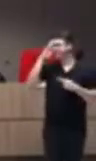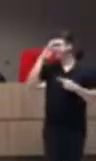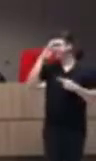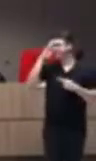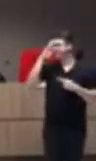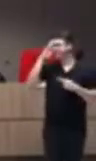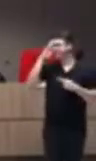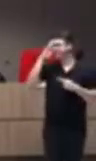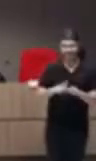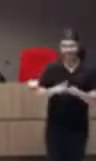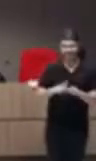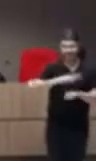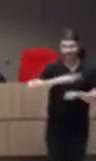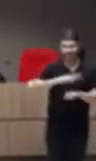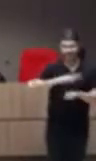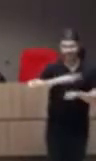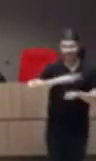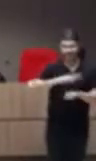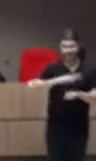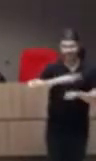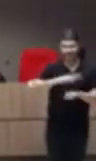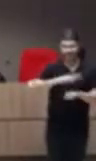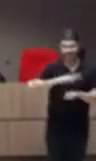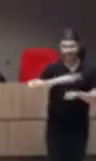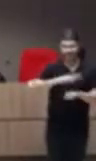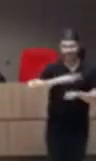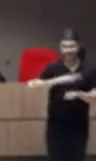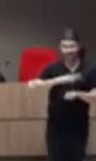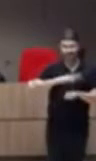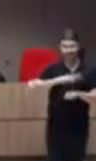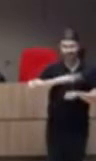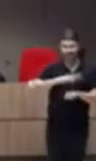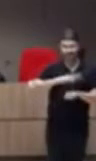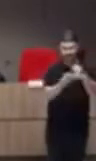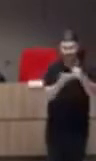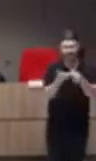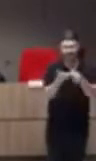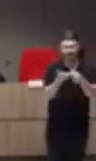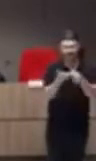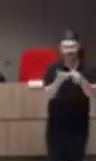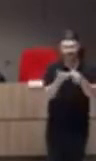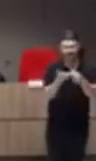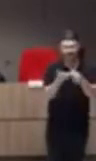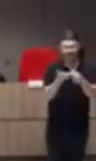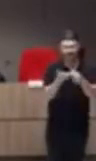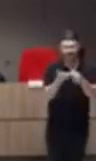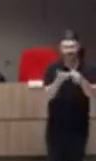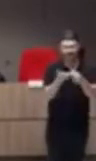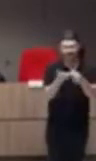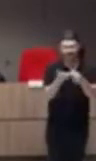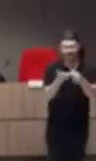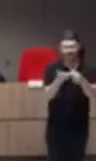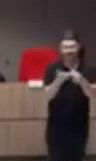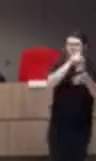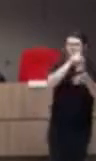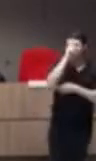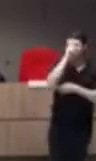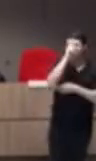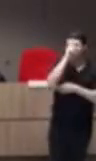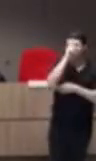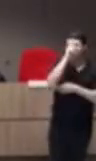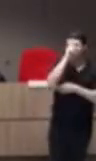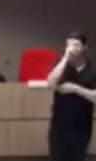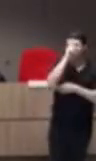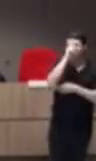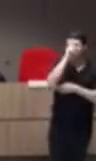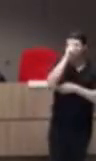foram muito mais outras, mas essas é que orientaram, inclusive, o processo de inspeção em si, né? Entre elas, a Convenção sobre os